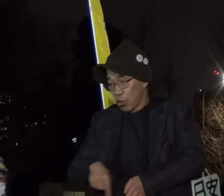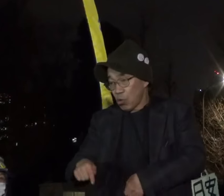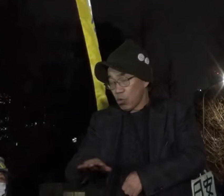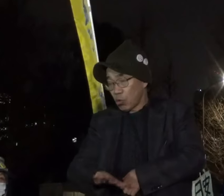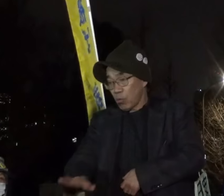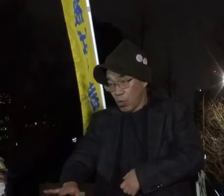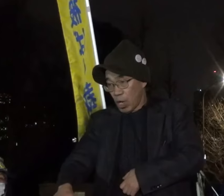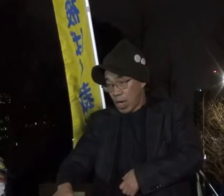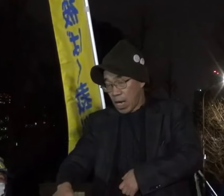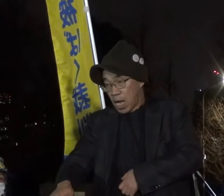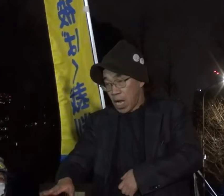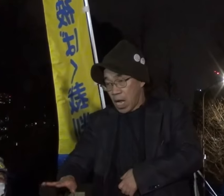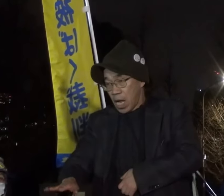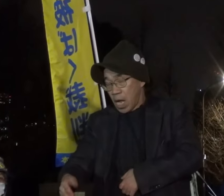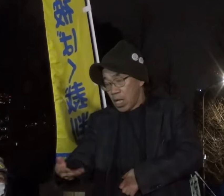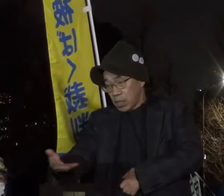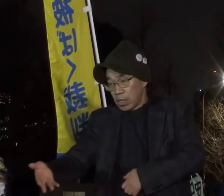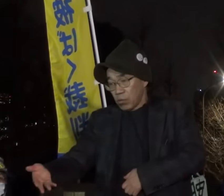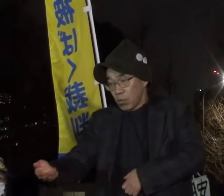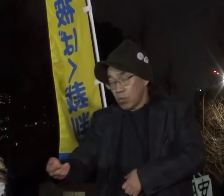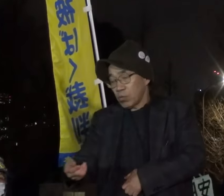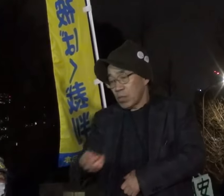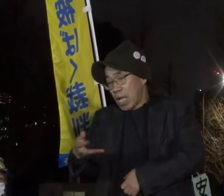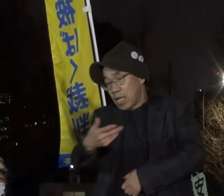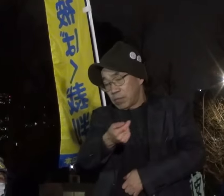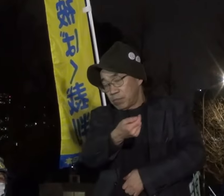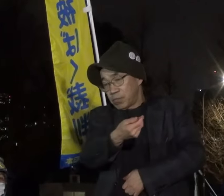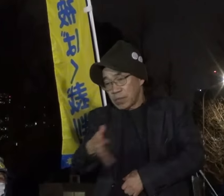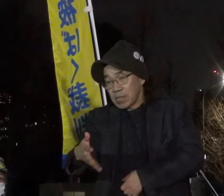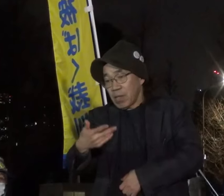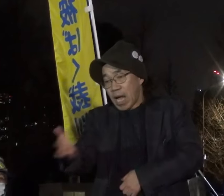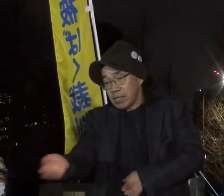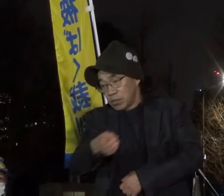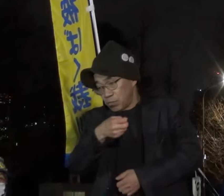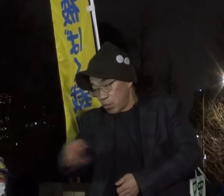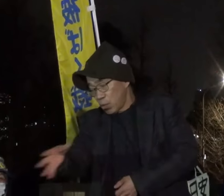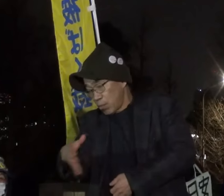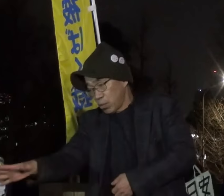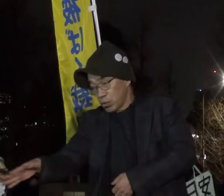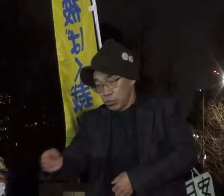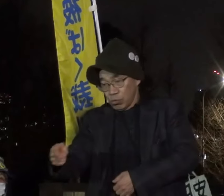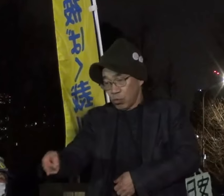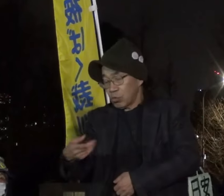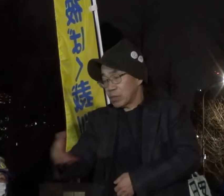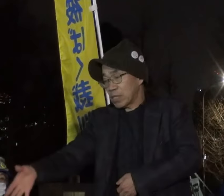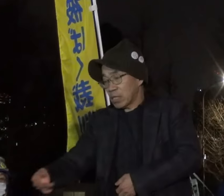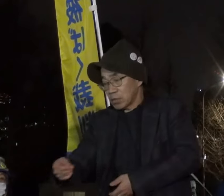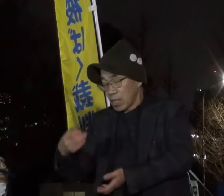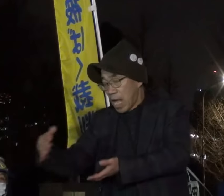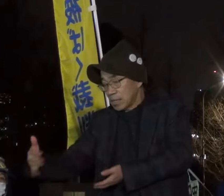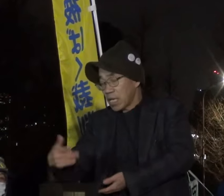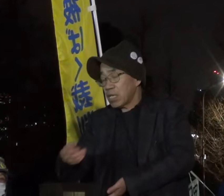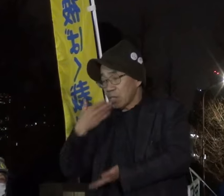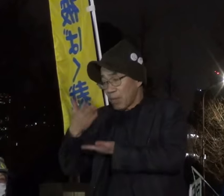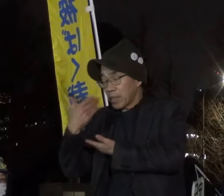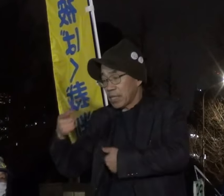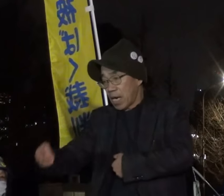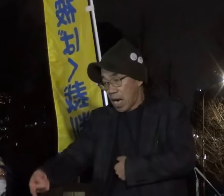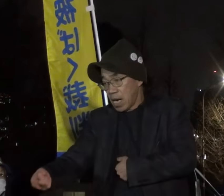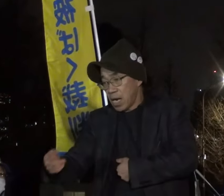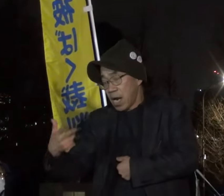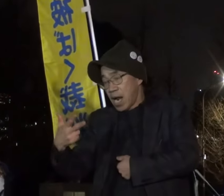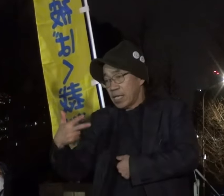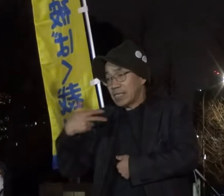溝での付近で釣りをしてて、その魚を食べていたら白血病になって7年後に死んでしまったということなん